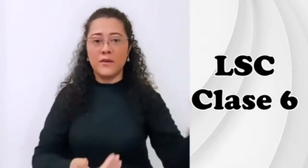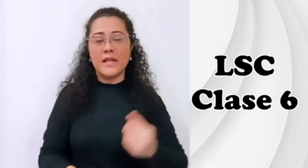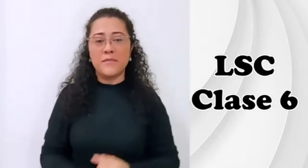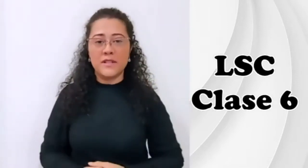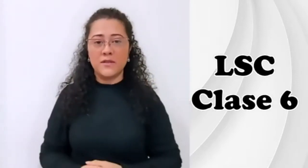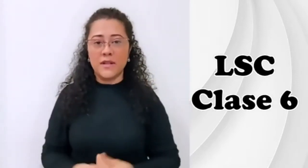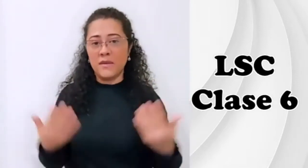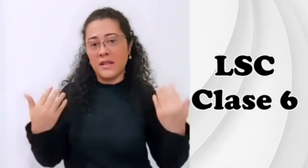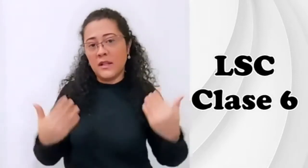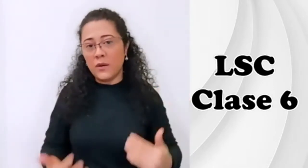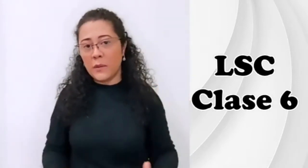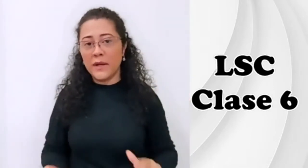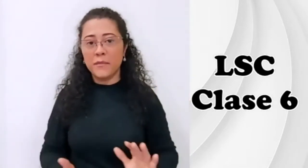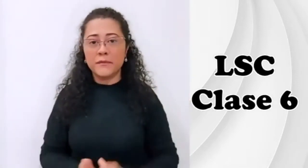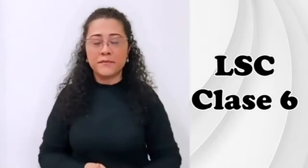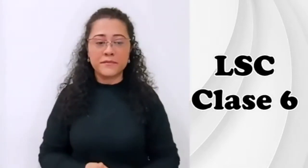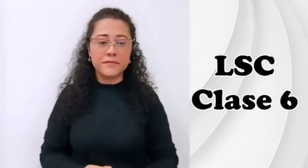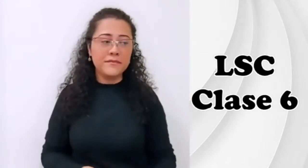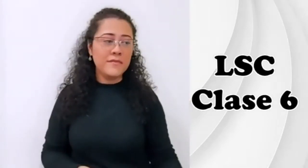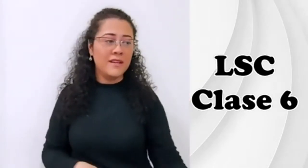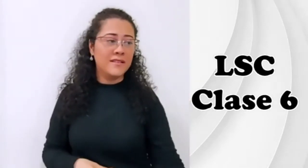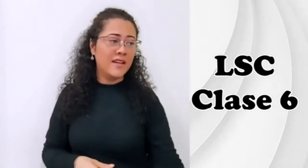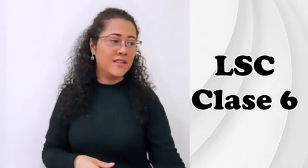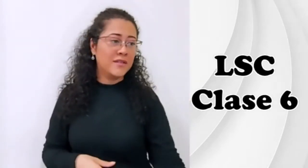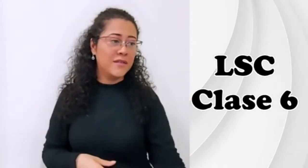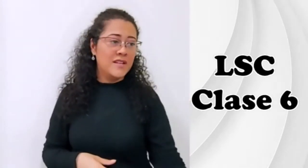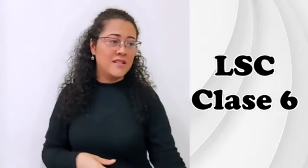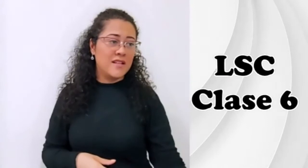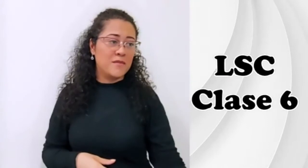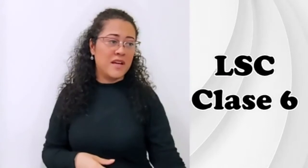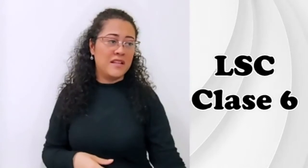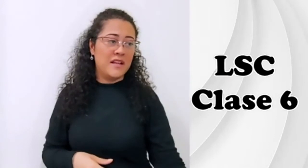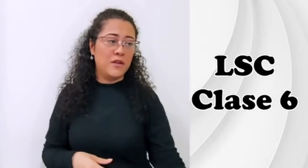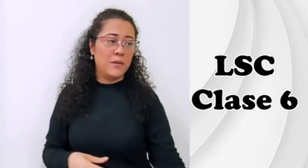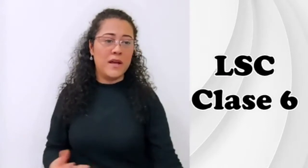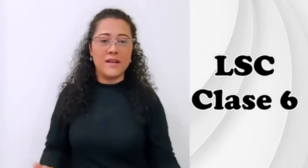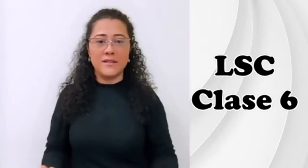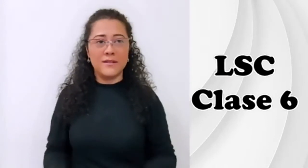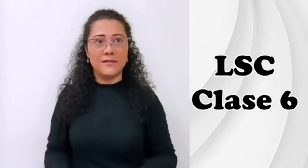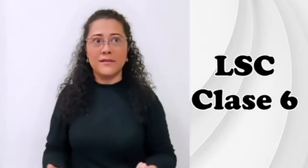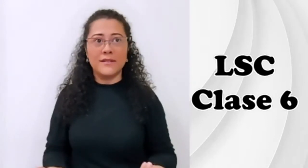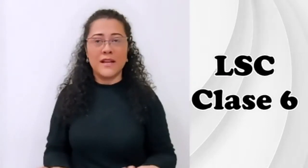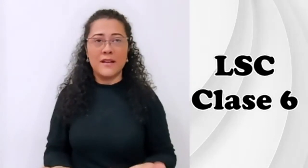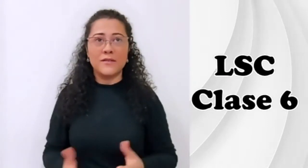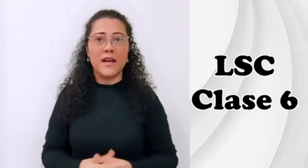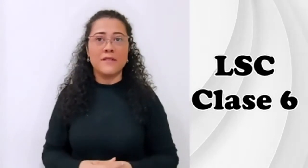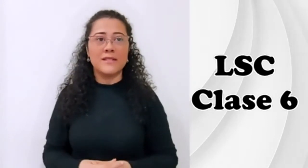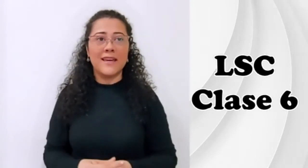la expresión también de todo el cuerpo, ¿cierto? Si estamos cantando una canción, o sea, no sé, a veces que